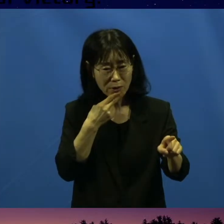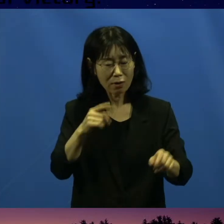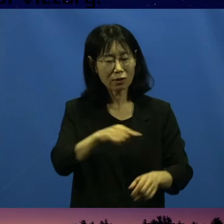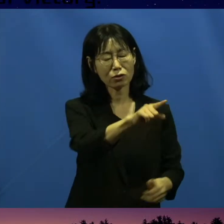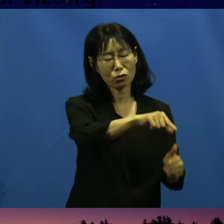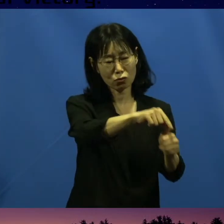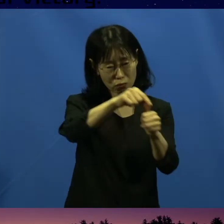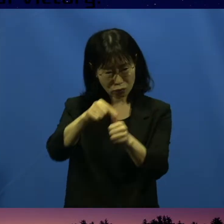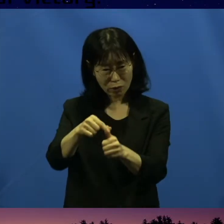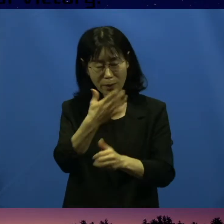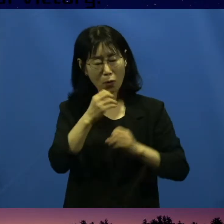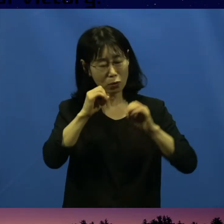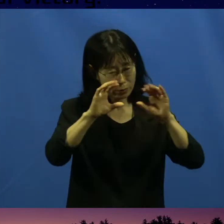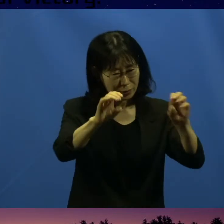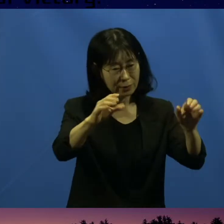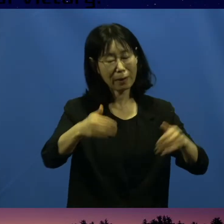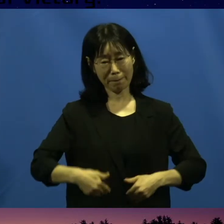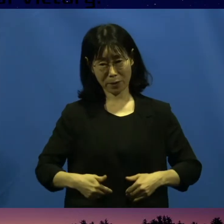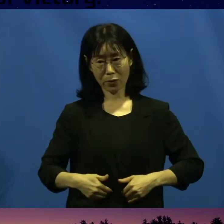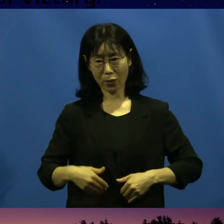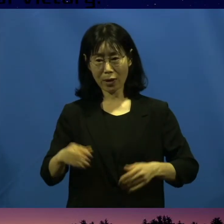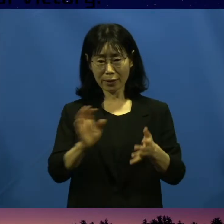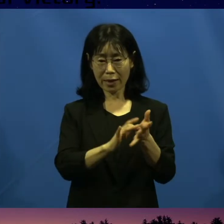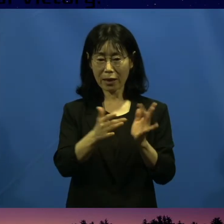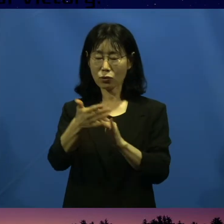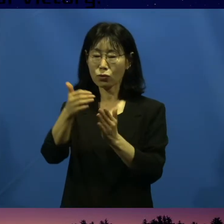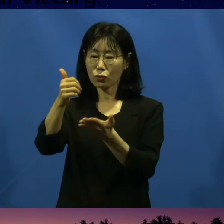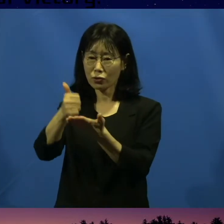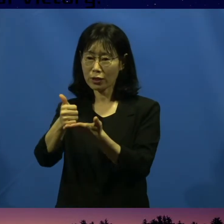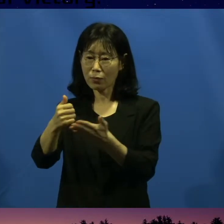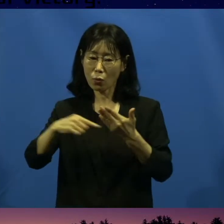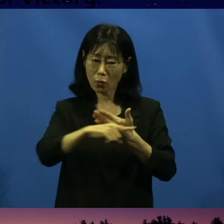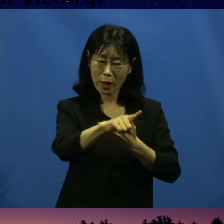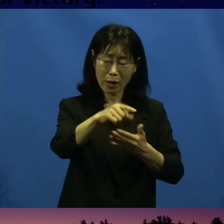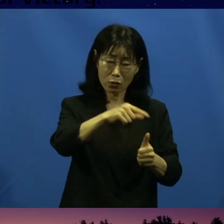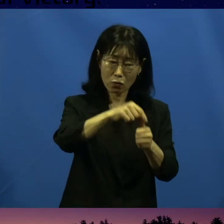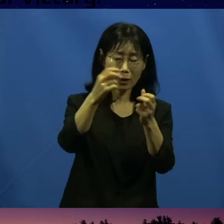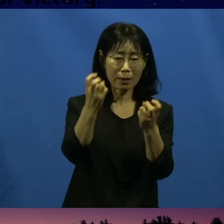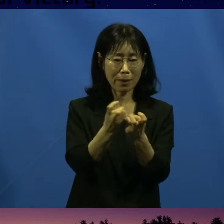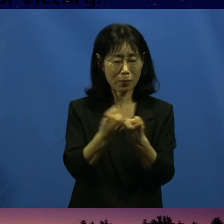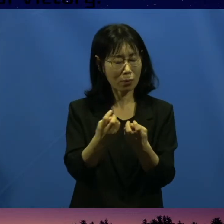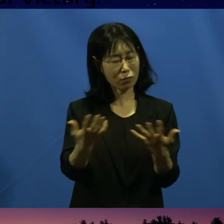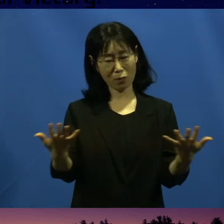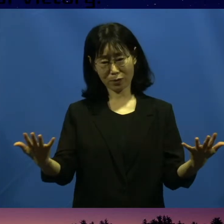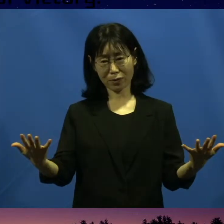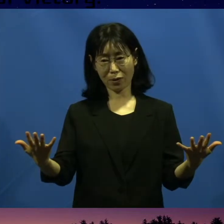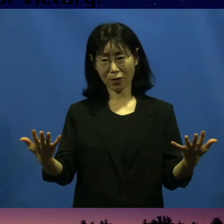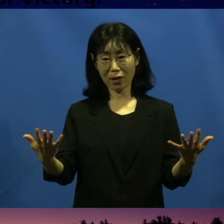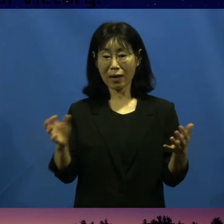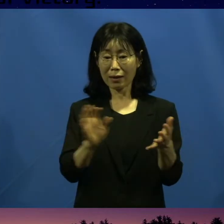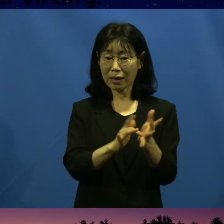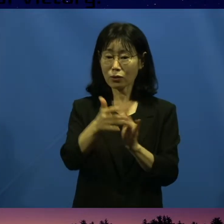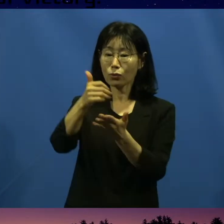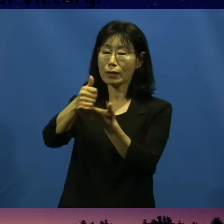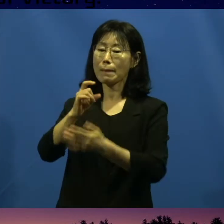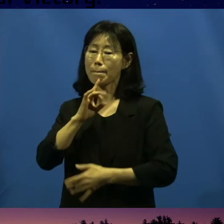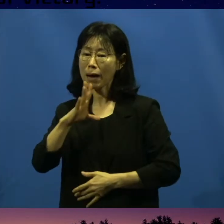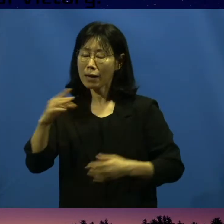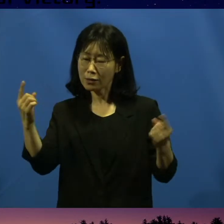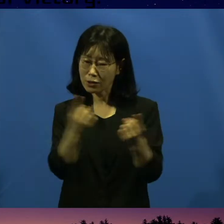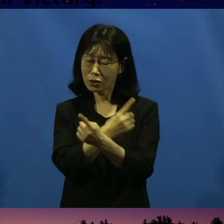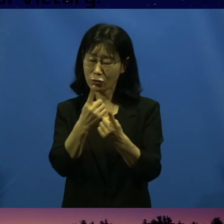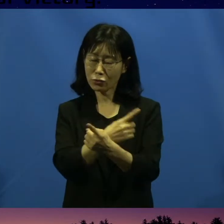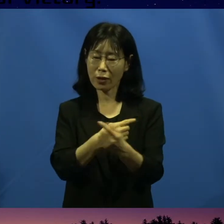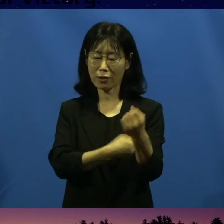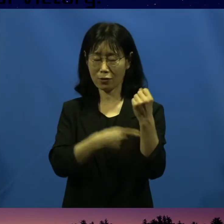믿습니다. 예수 그 외의 길이 없습니다, 여러분. 그분만이 우리의 치유의 능력이시고